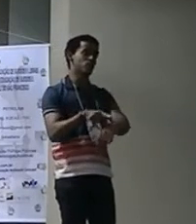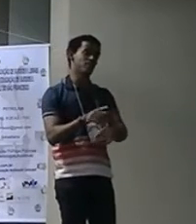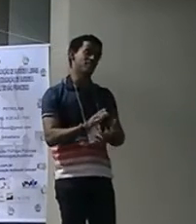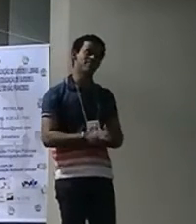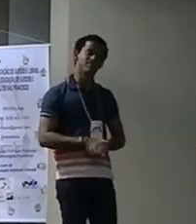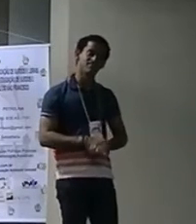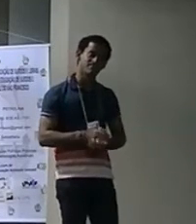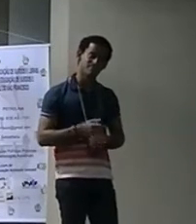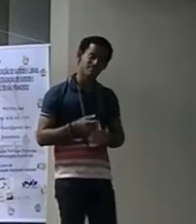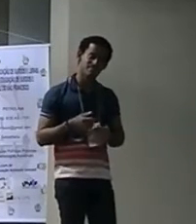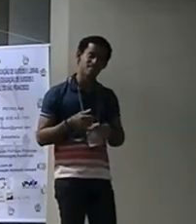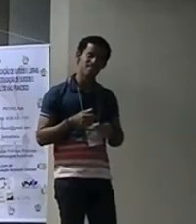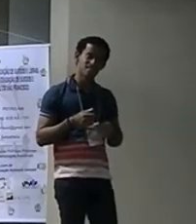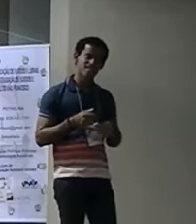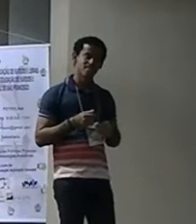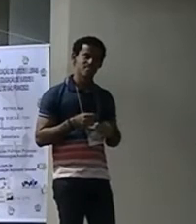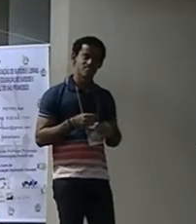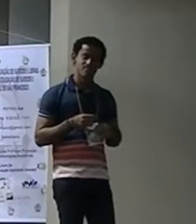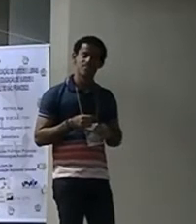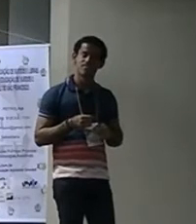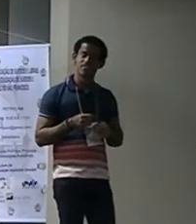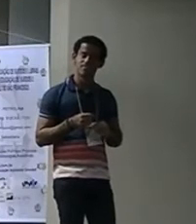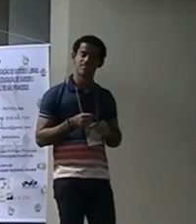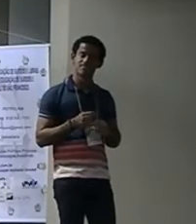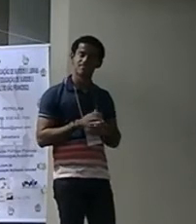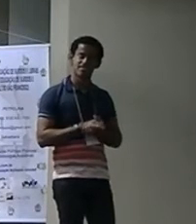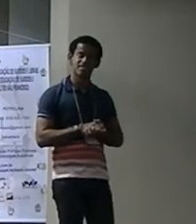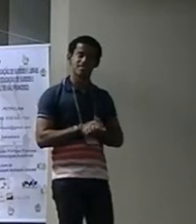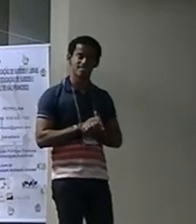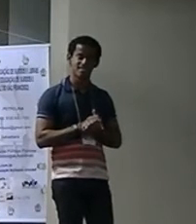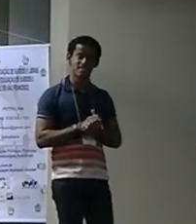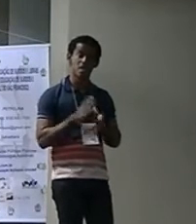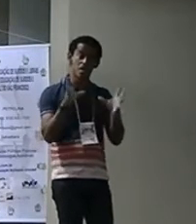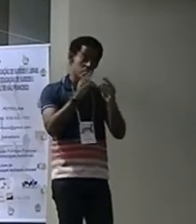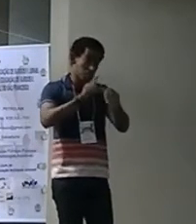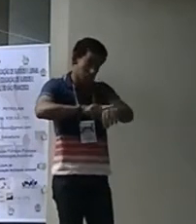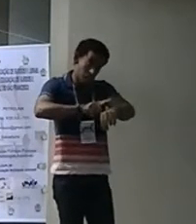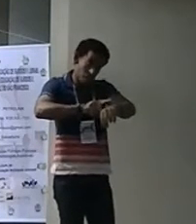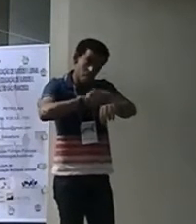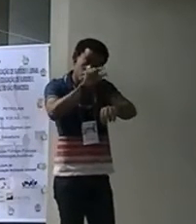hoje aprendi Libras e conseguiu entrar na faculdade.